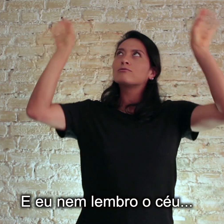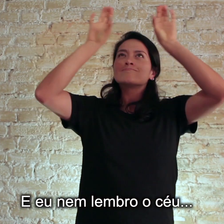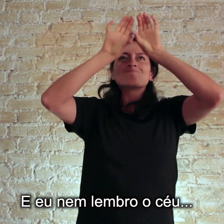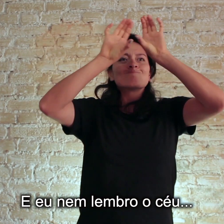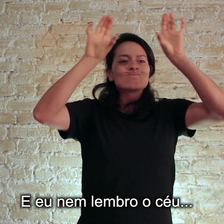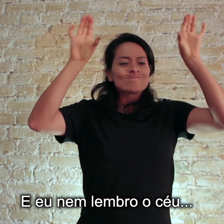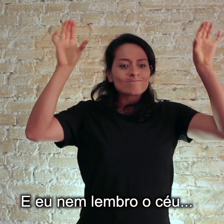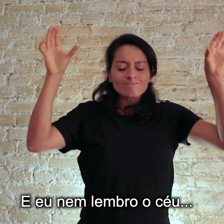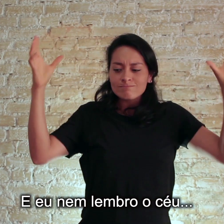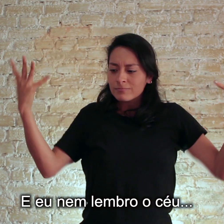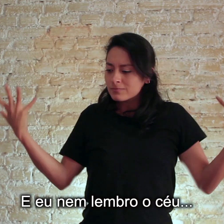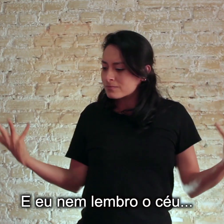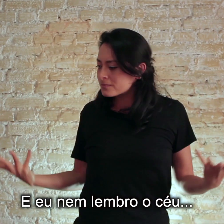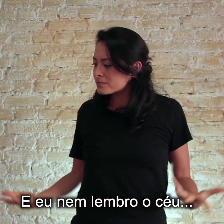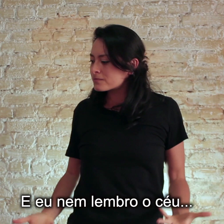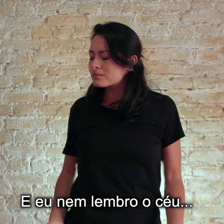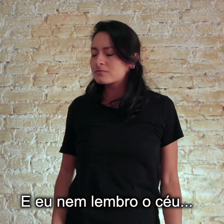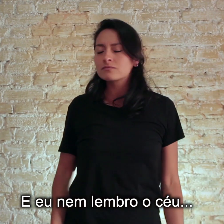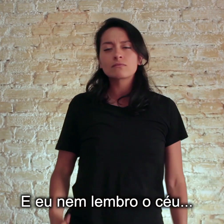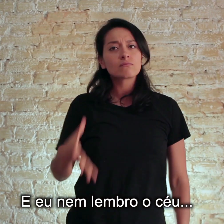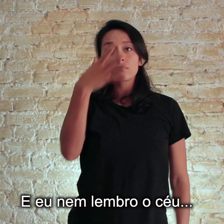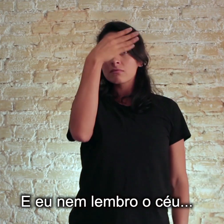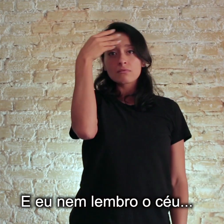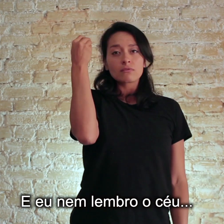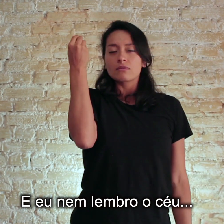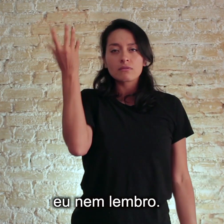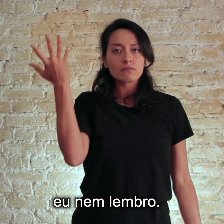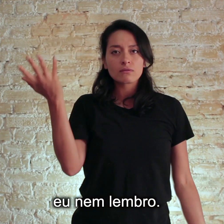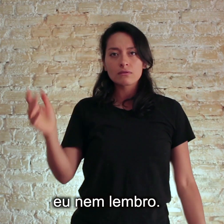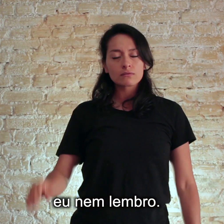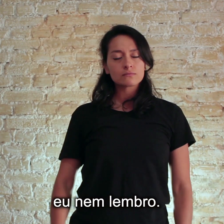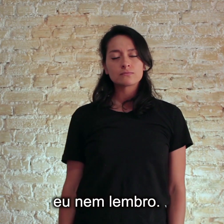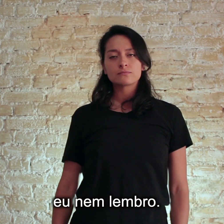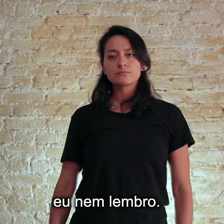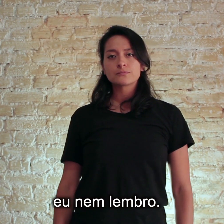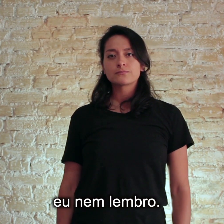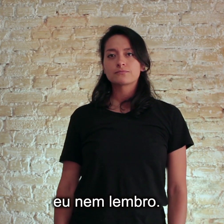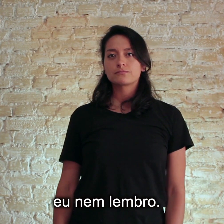nem lembro o céu. Eu nem lembro.